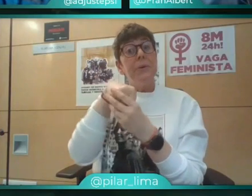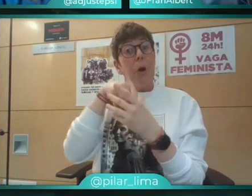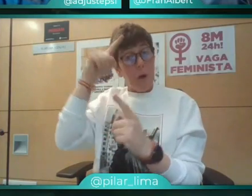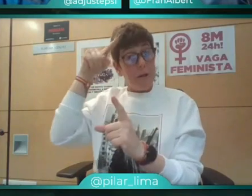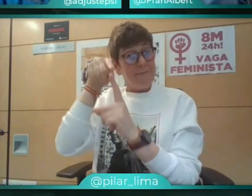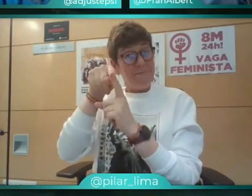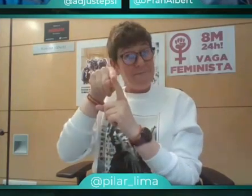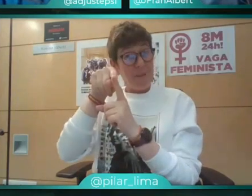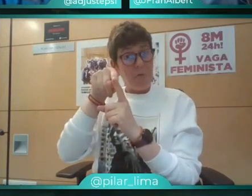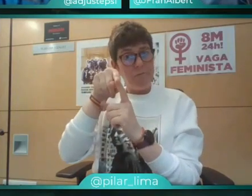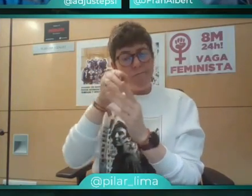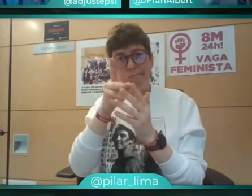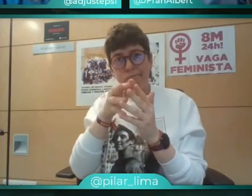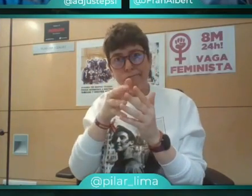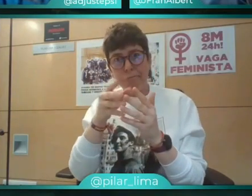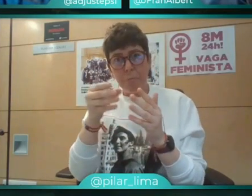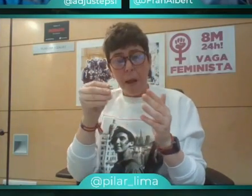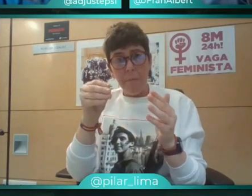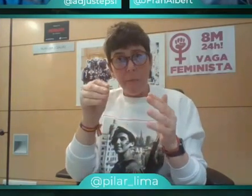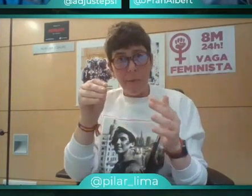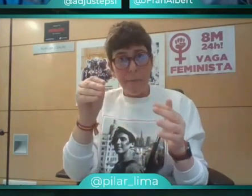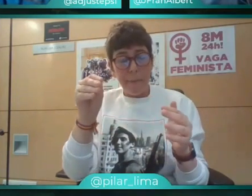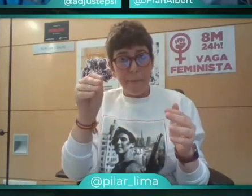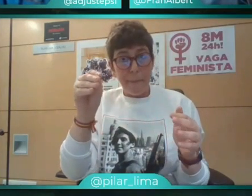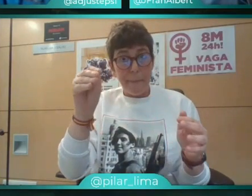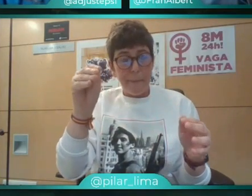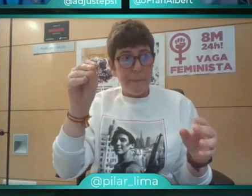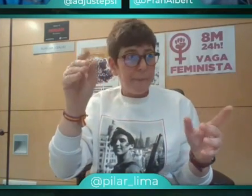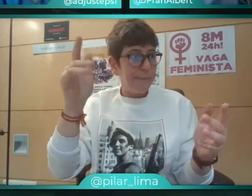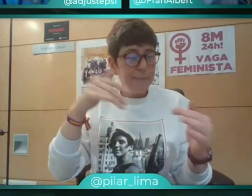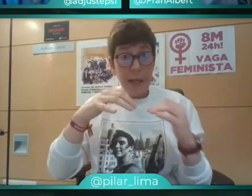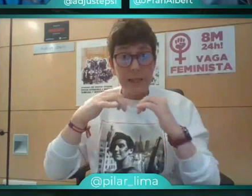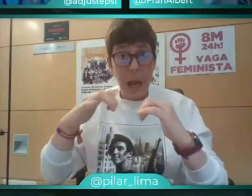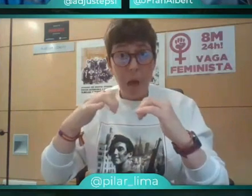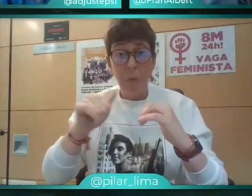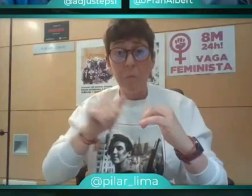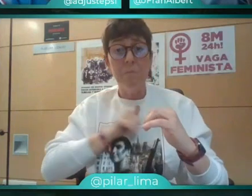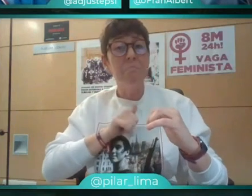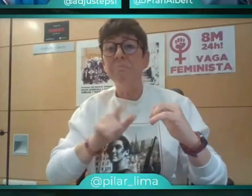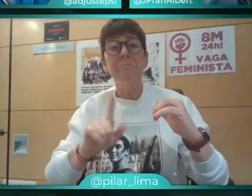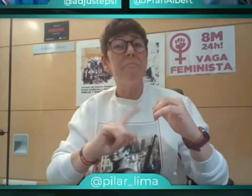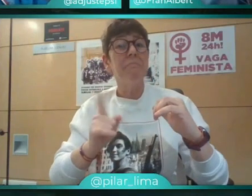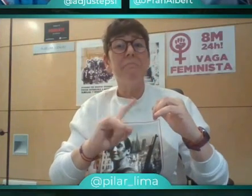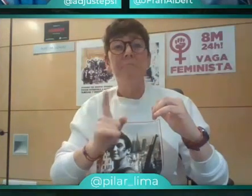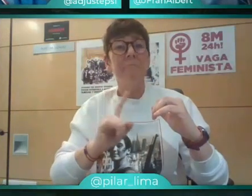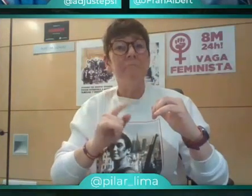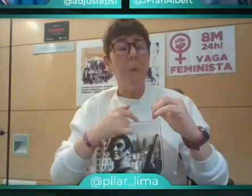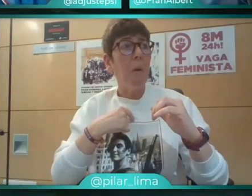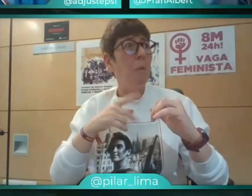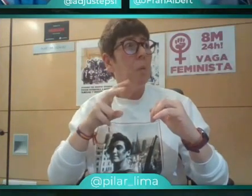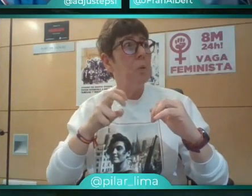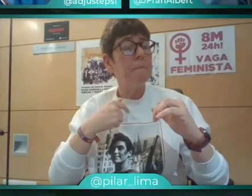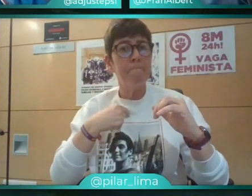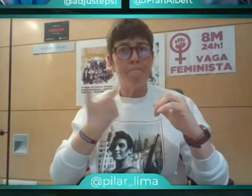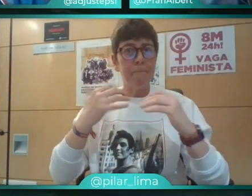es la lengua de signos como os decía este fue mi objetivo y al final fui conociendo otros temas el senado